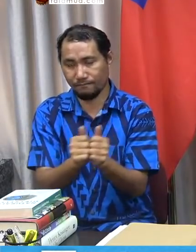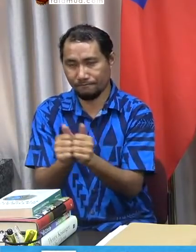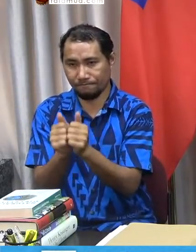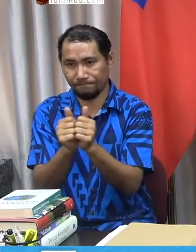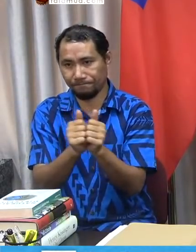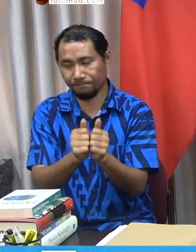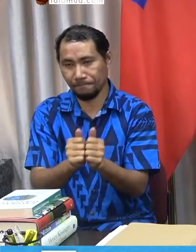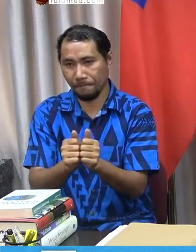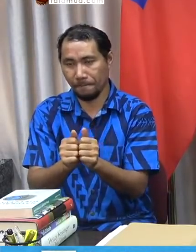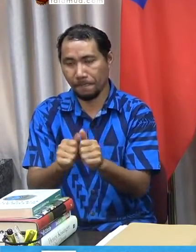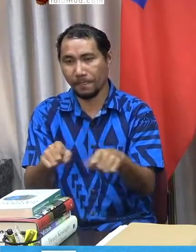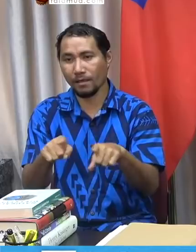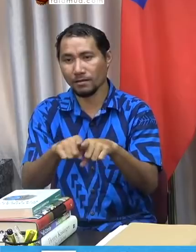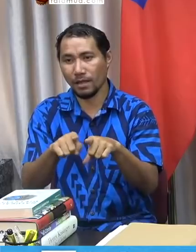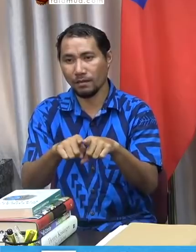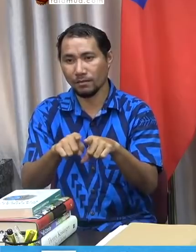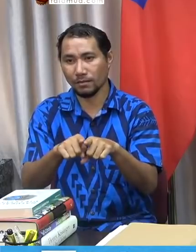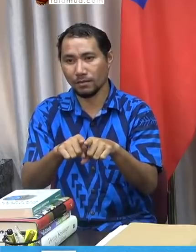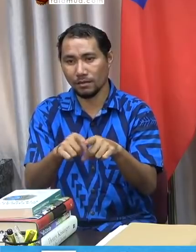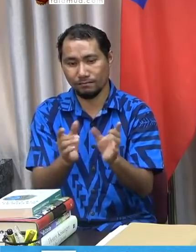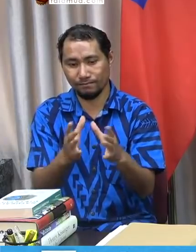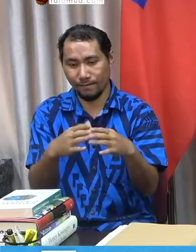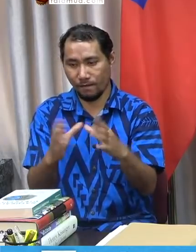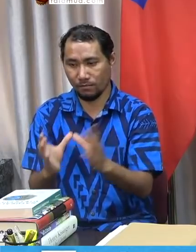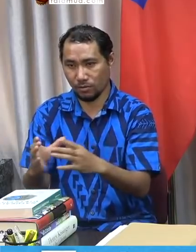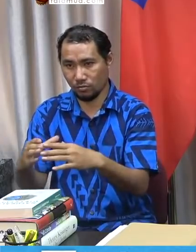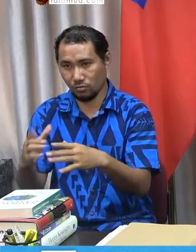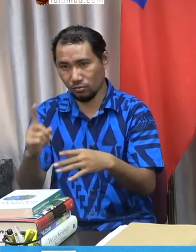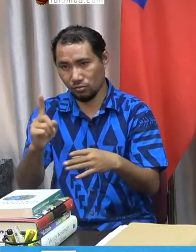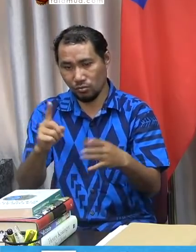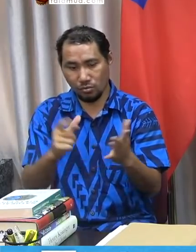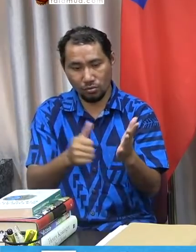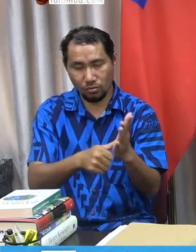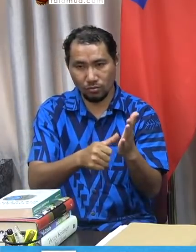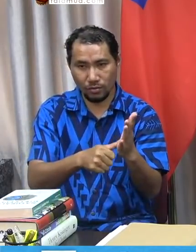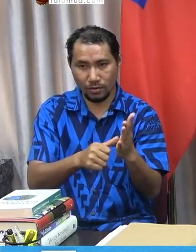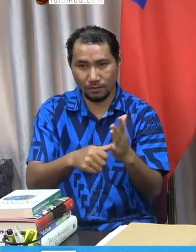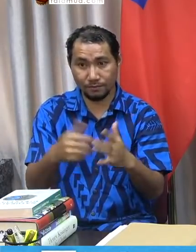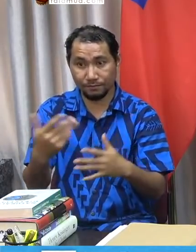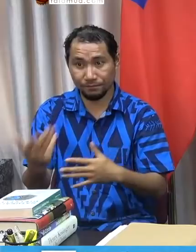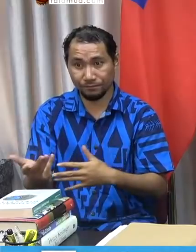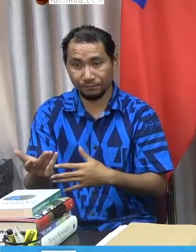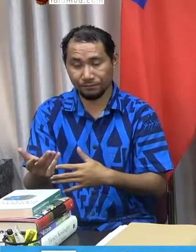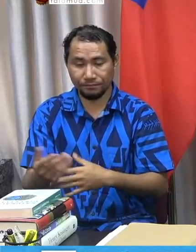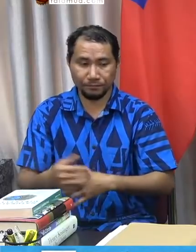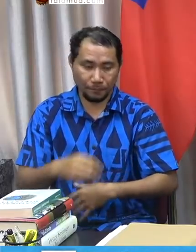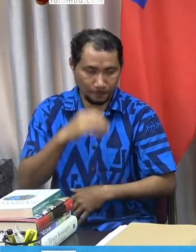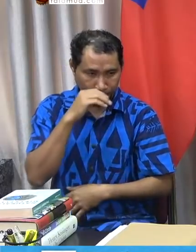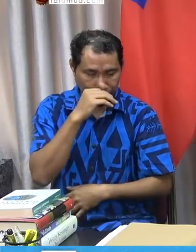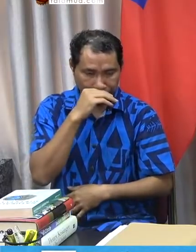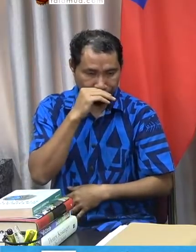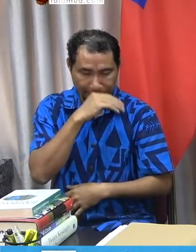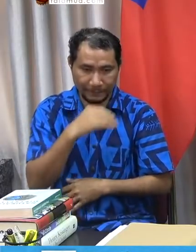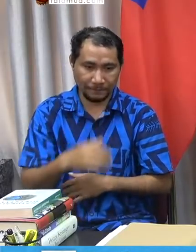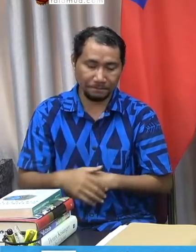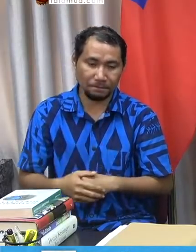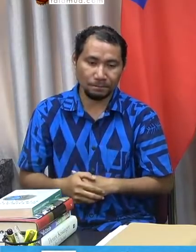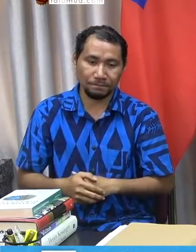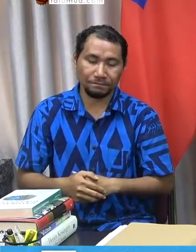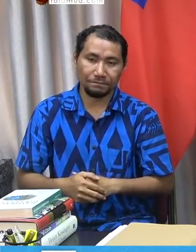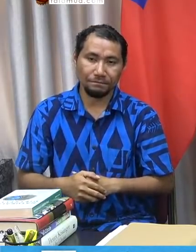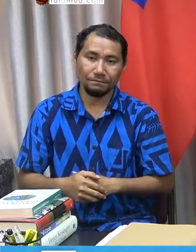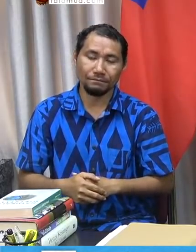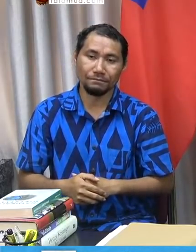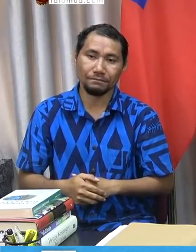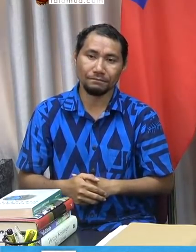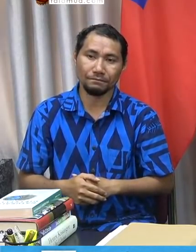inga o tupe tu sai fo'i ma le whatatianga o le tātou tupe au tū. I le tūlanga masani